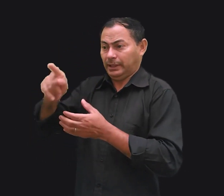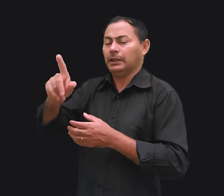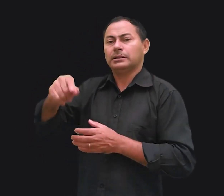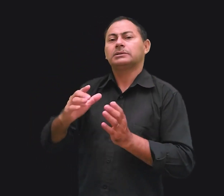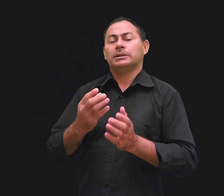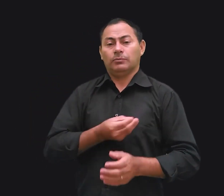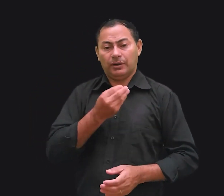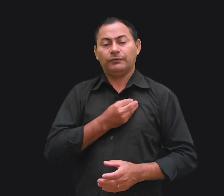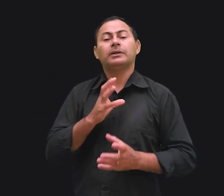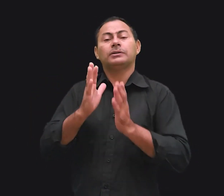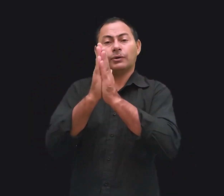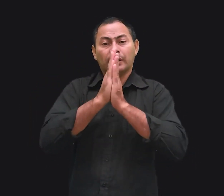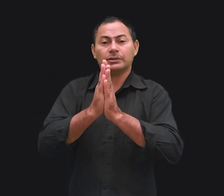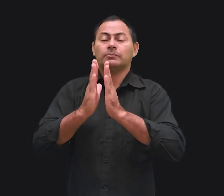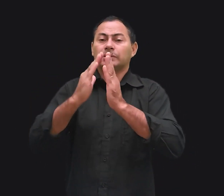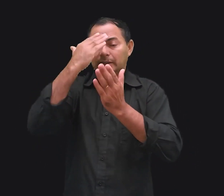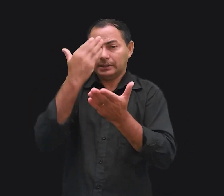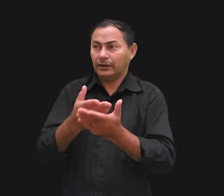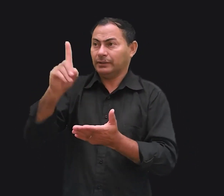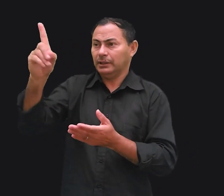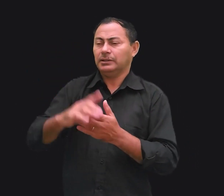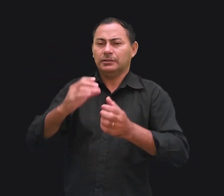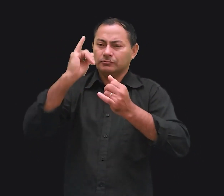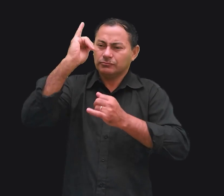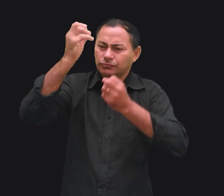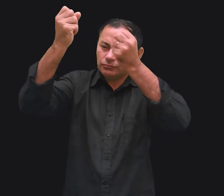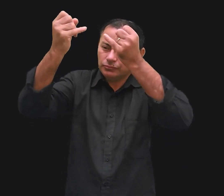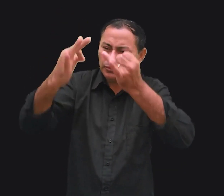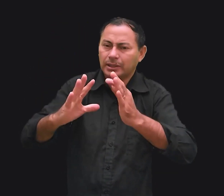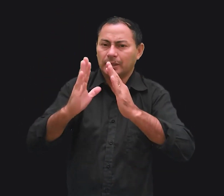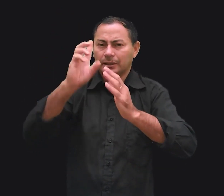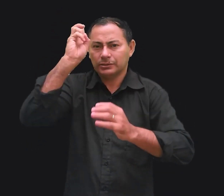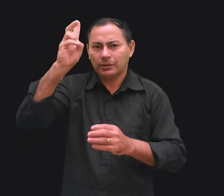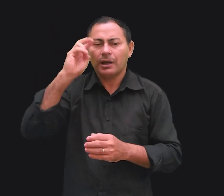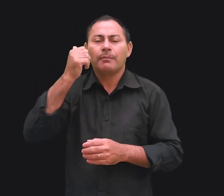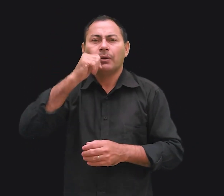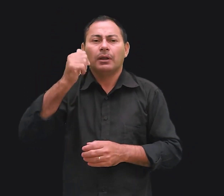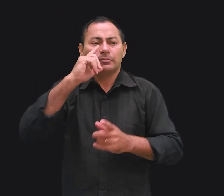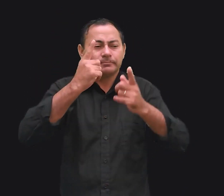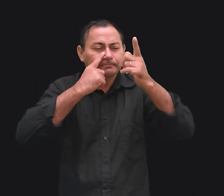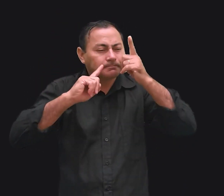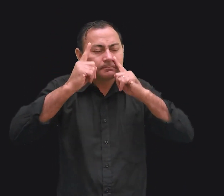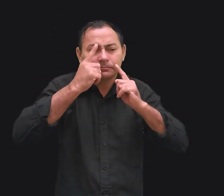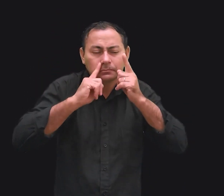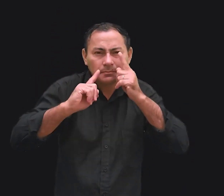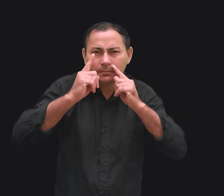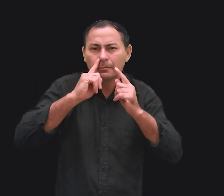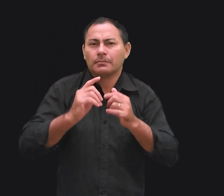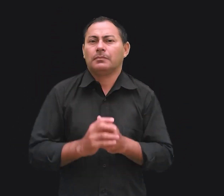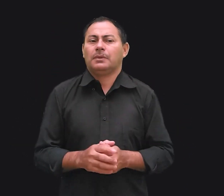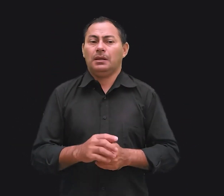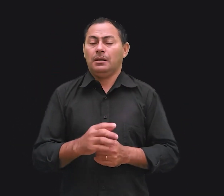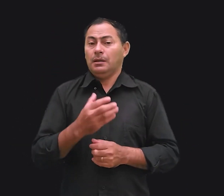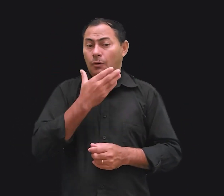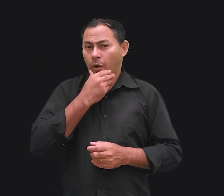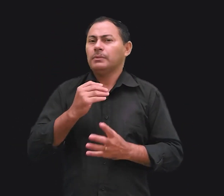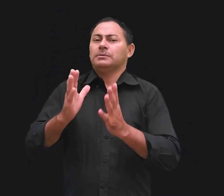era, sim, um homem espiritual, e contei toda aquela história. Aquela mulher chorou muito. Ele era um